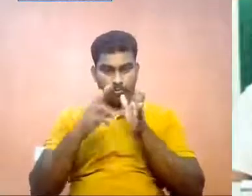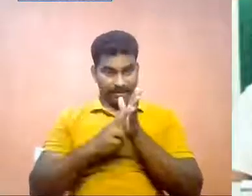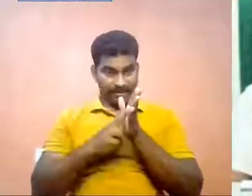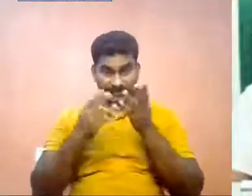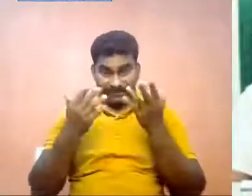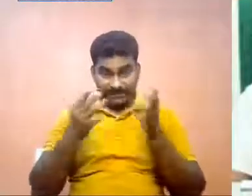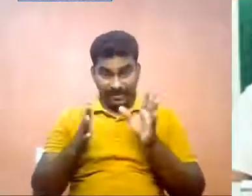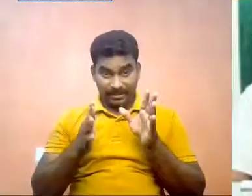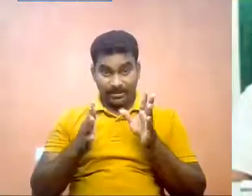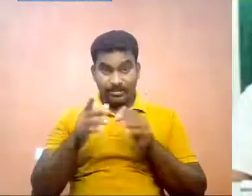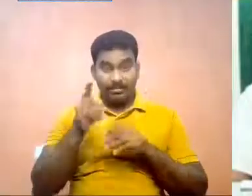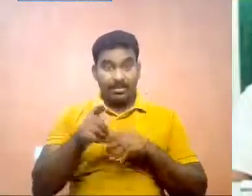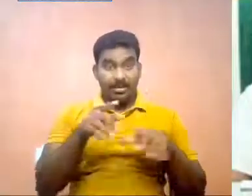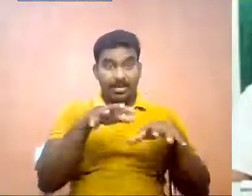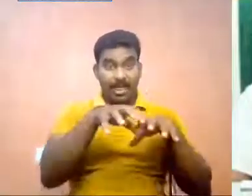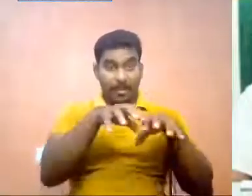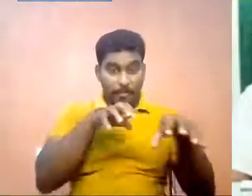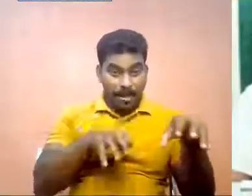ഇവയുടെ തീറ്റക്കുള്ള ദൗർലഭ്യമാണ്.